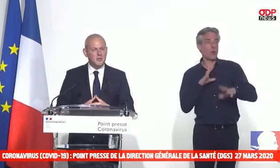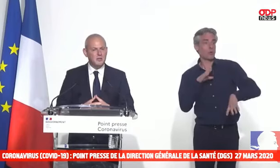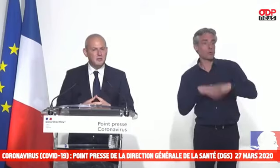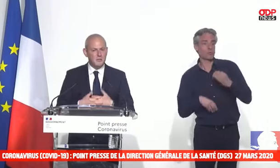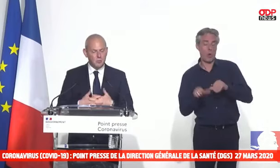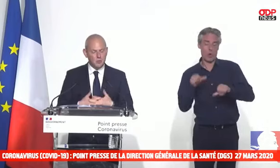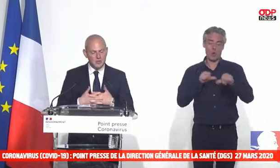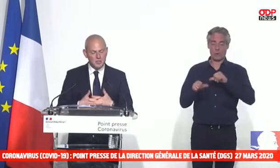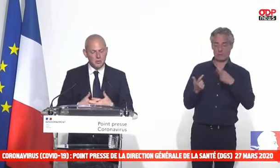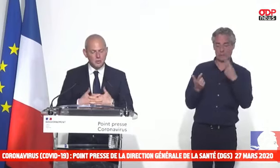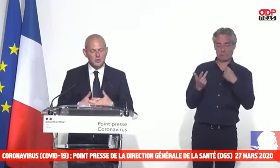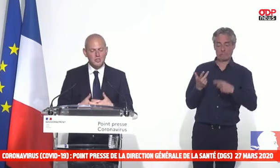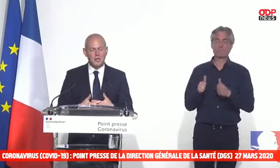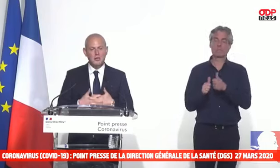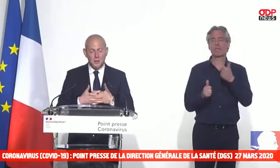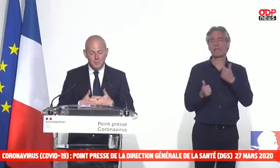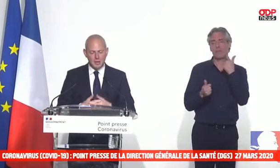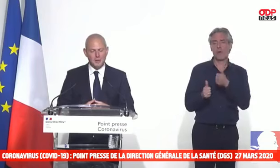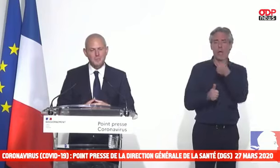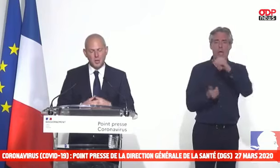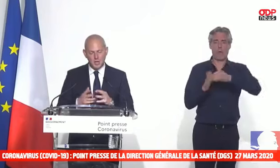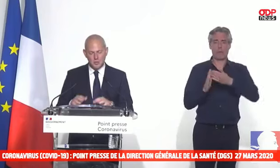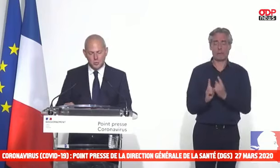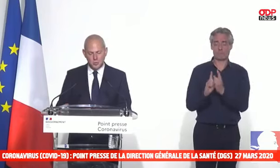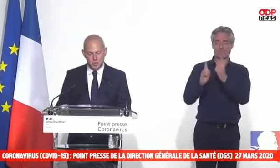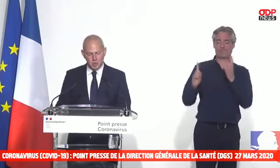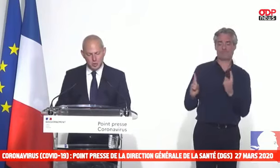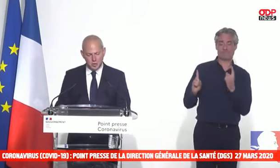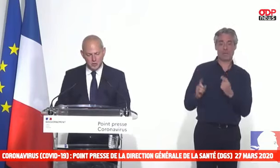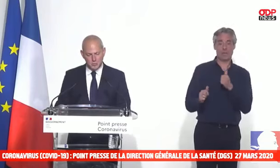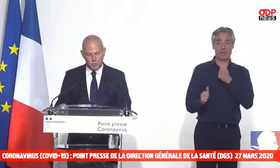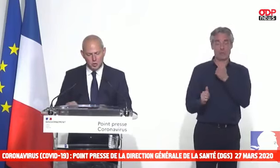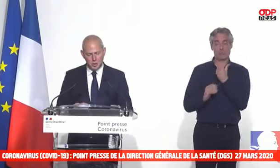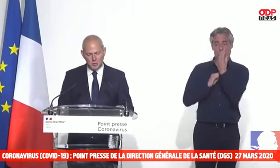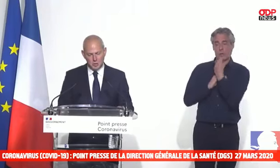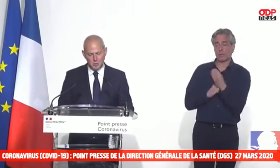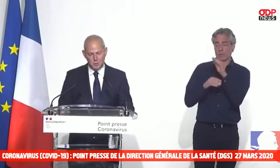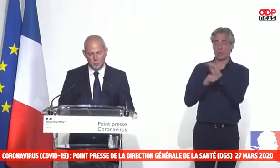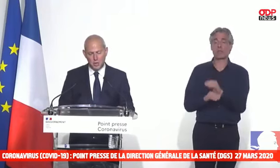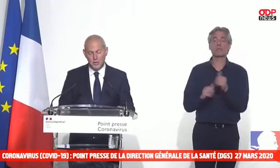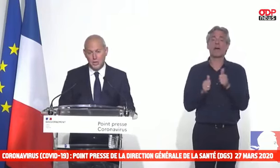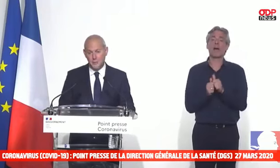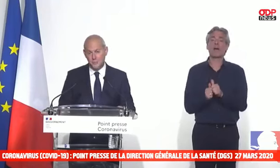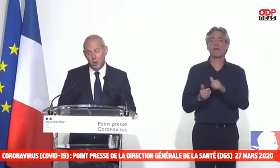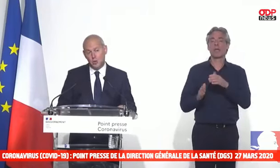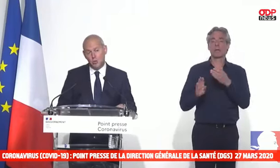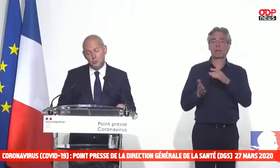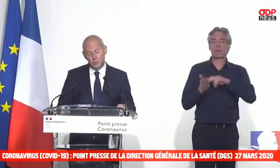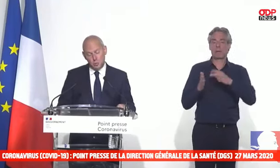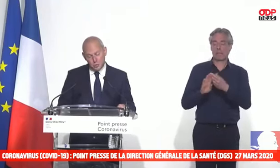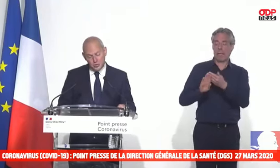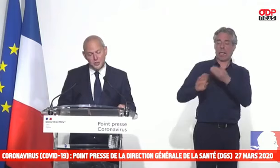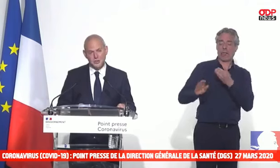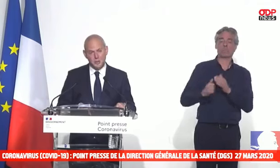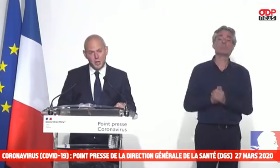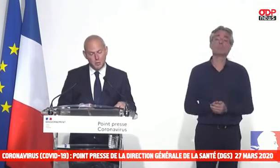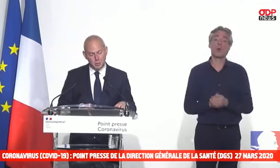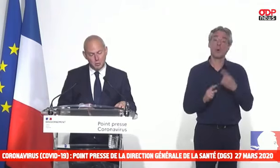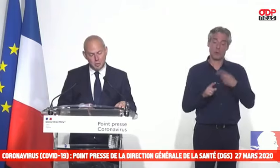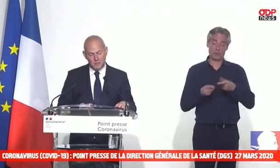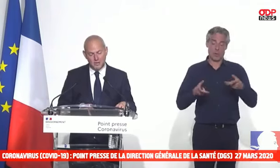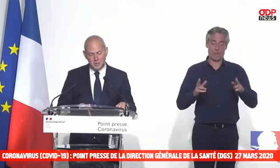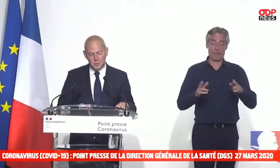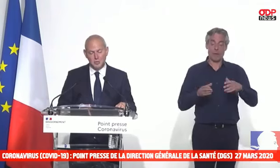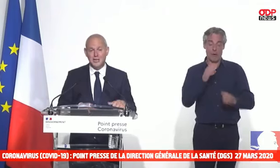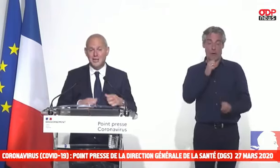doit respecter cette fameuse distance sociale d'un mètre et se protéger collectivement en appliquant les mesures barrières. Nous devons aussi, dans cette période